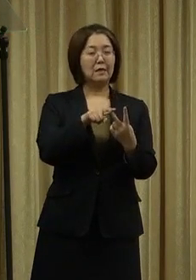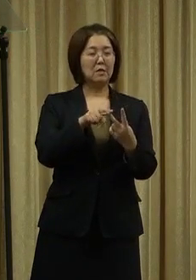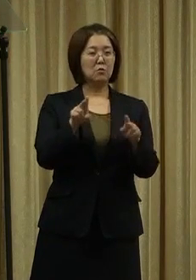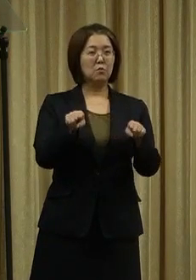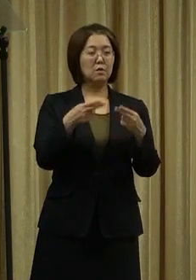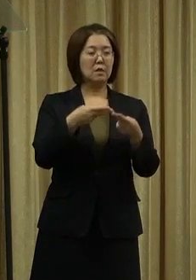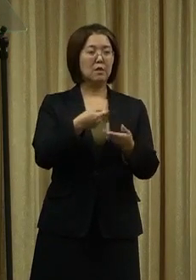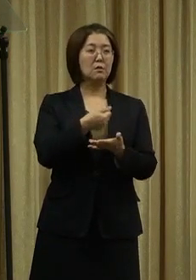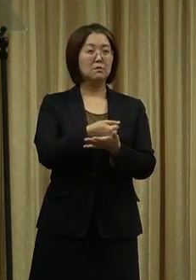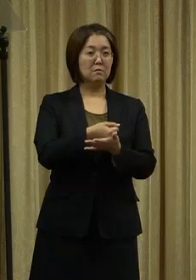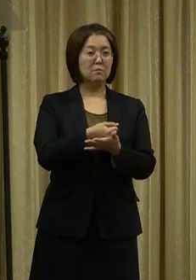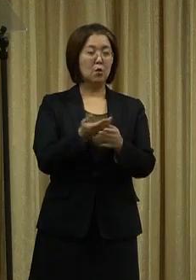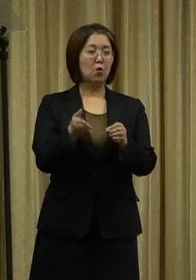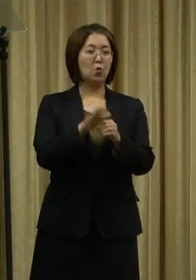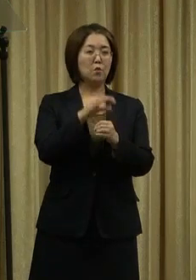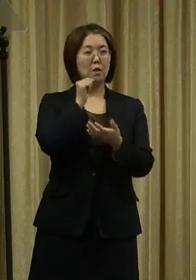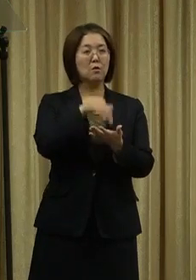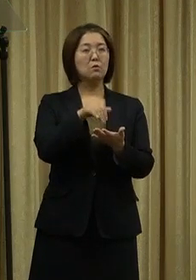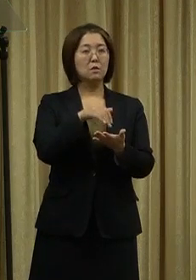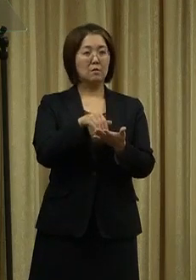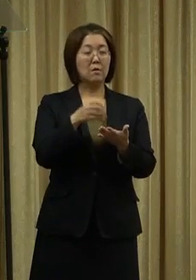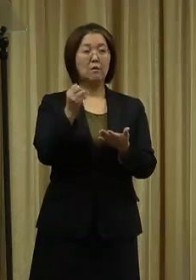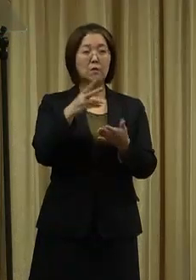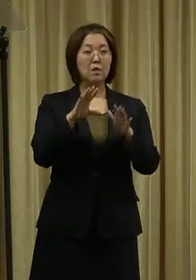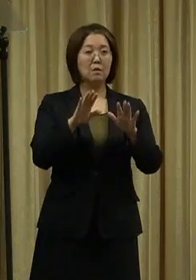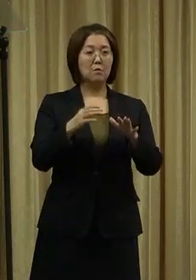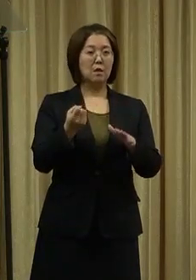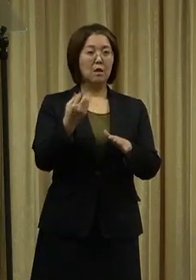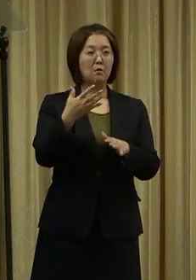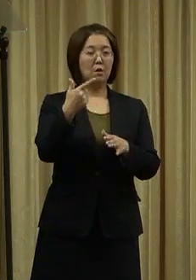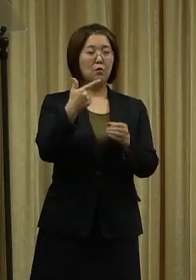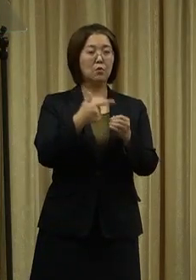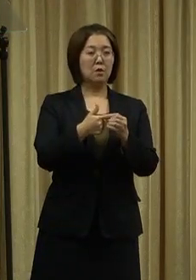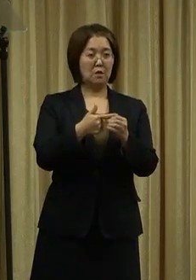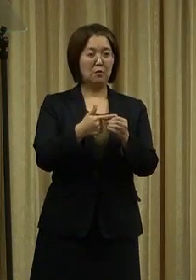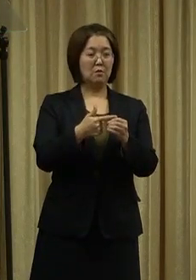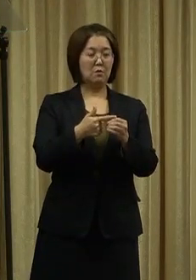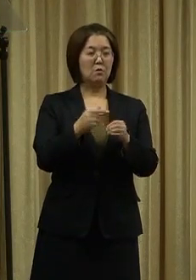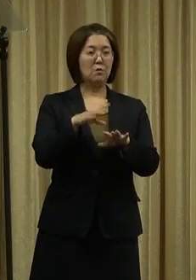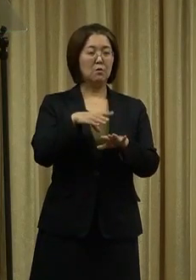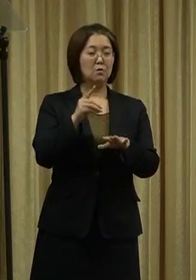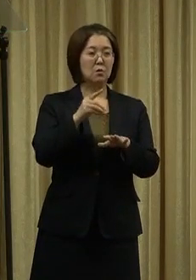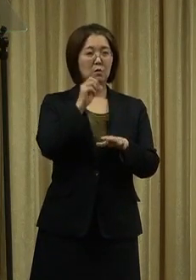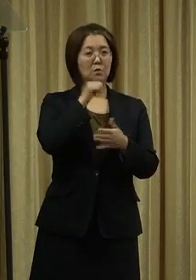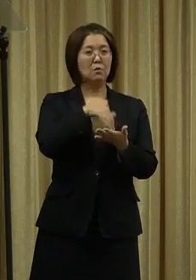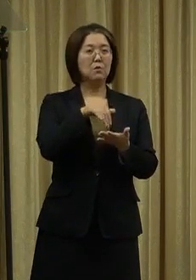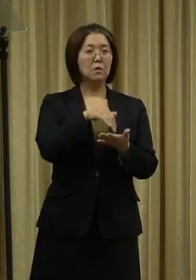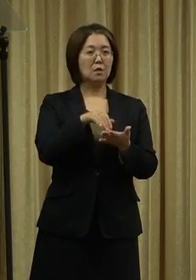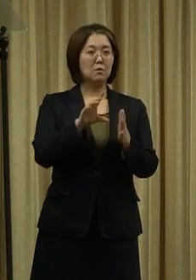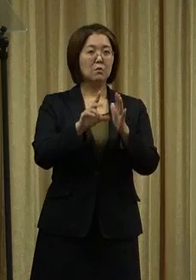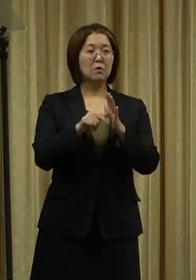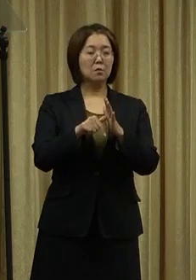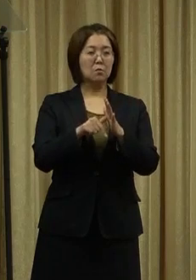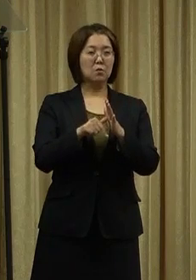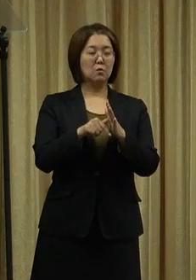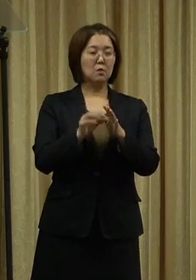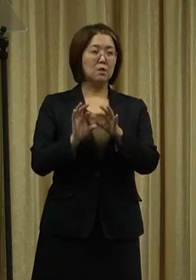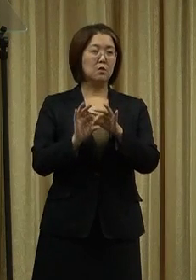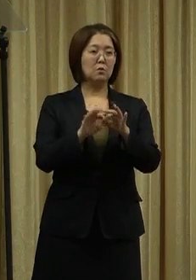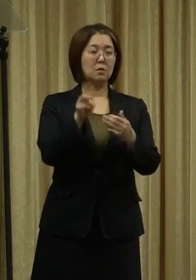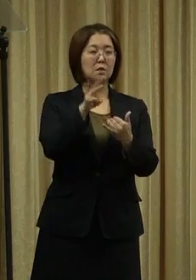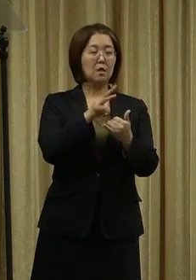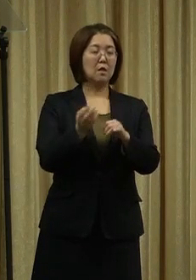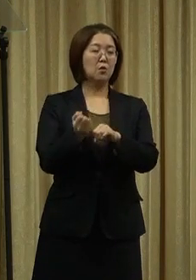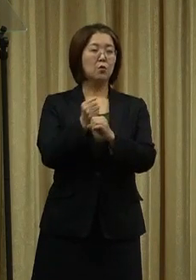分による補正予算に加えまして今般令和6年度当初予算においても引き続き災害復旧対策をはじ